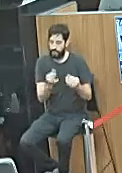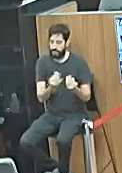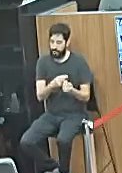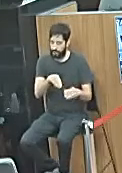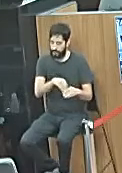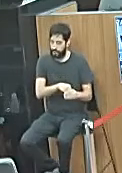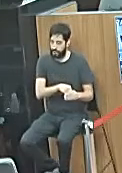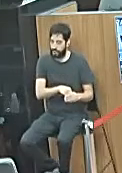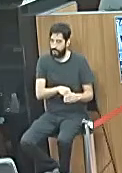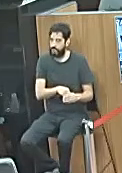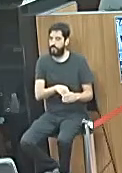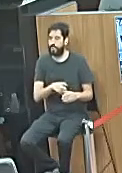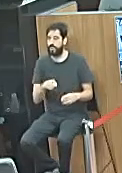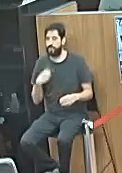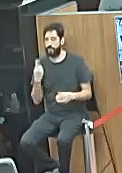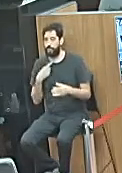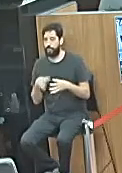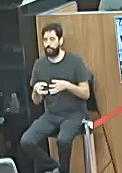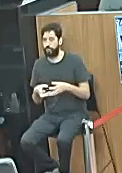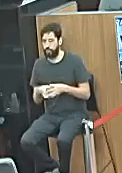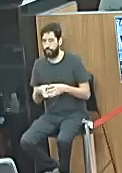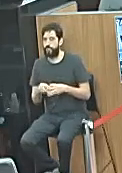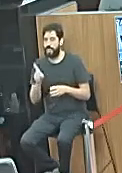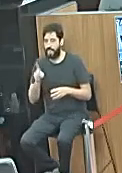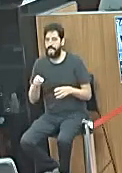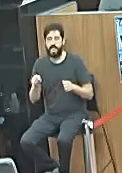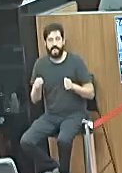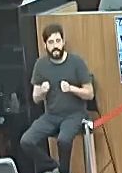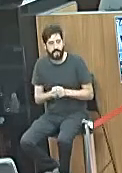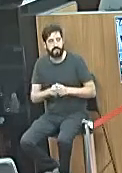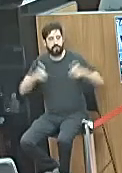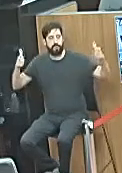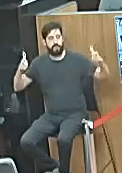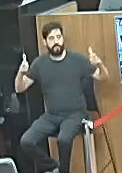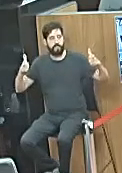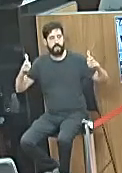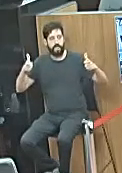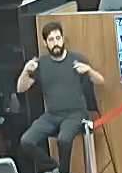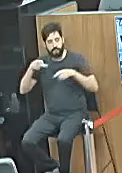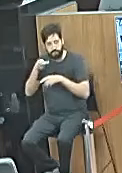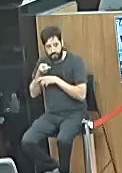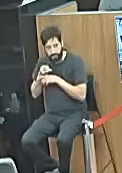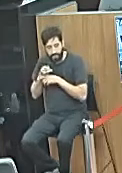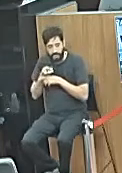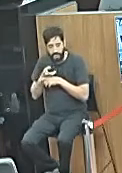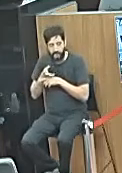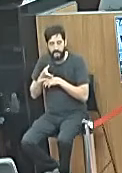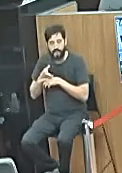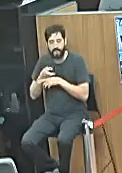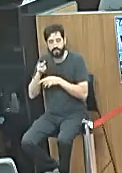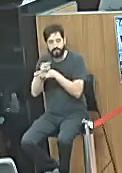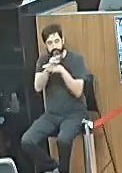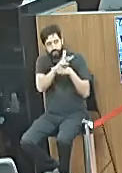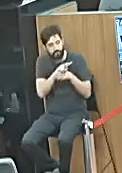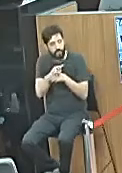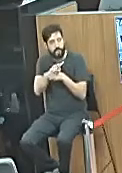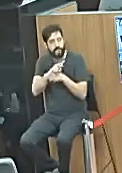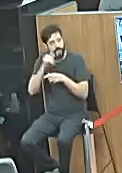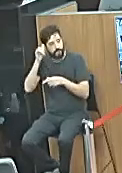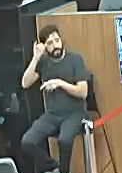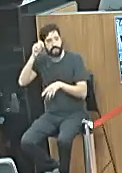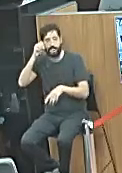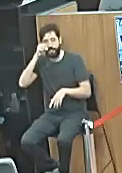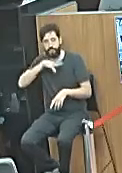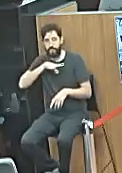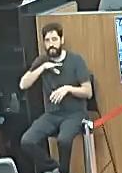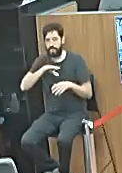nosso pleito então é a expansão dessas patrulhas de violência doméstica para todo o estado não